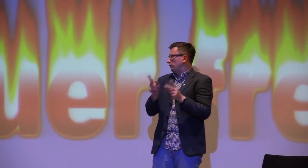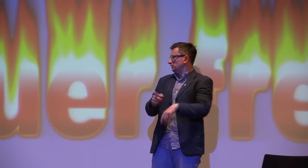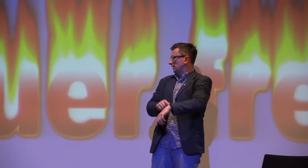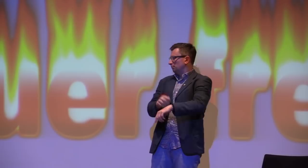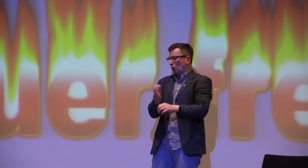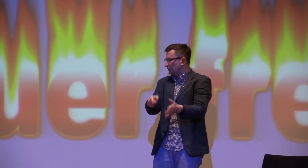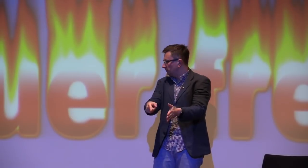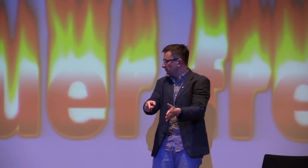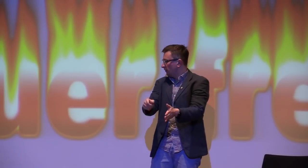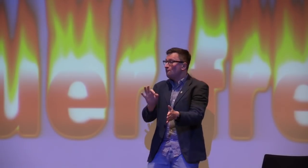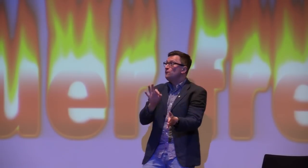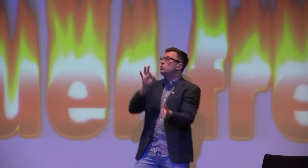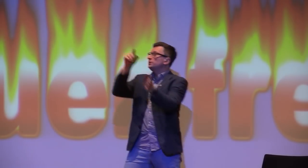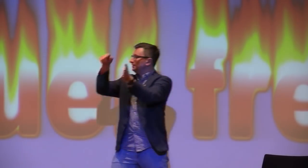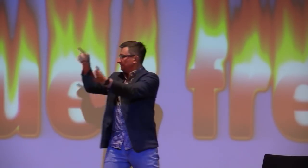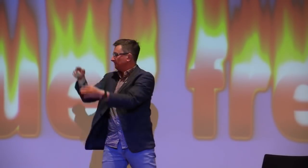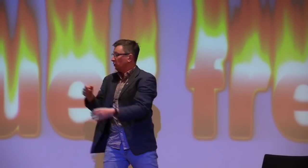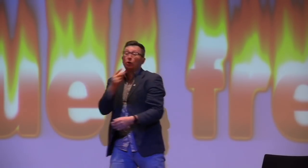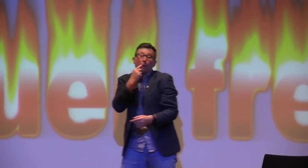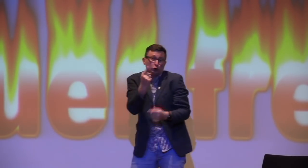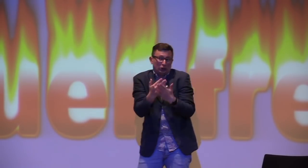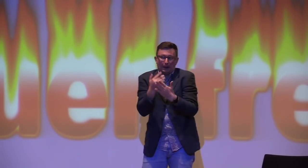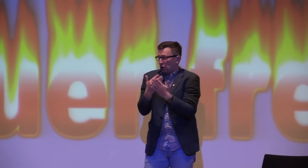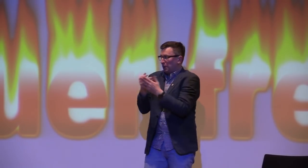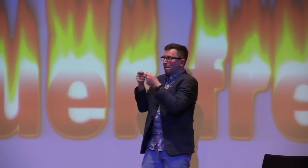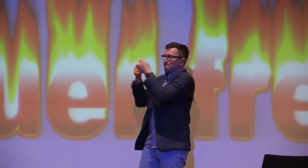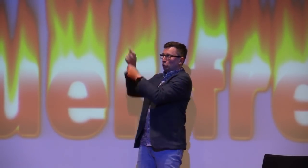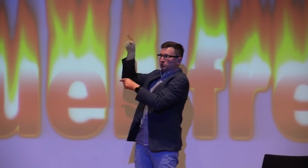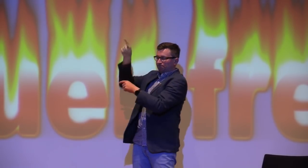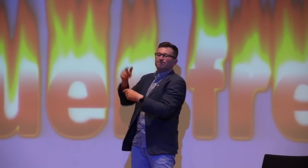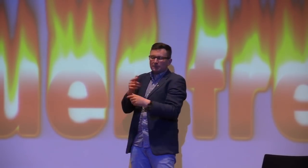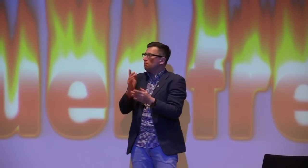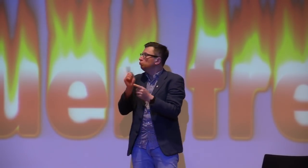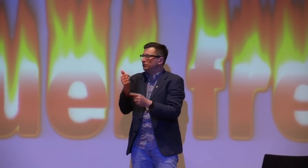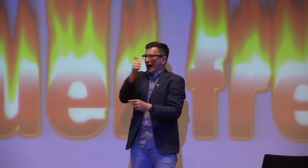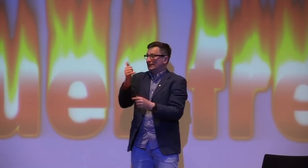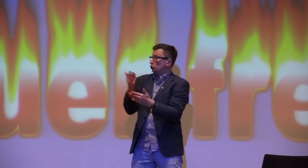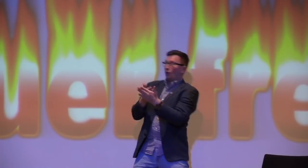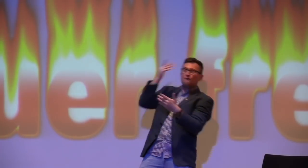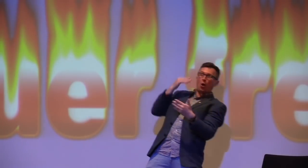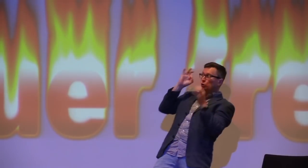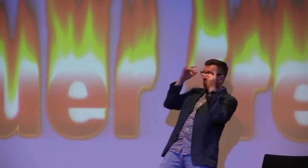den Prozess stellen. Einige brauchen vielleicht kürzere Zeit, um was zu lernen, andere brauchen eben